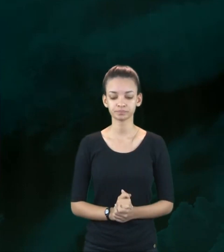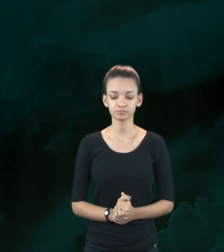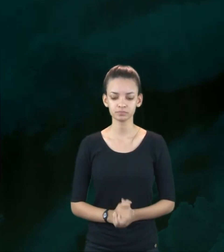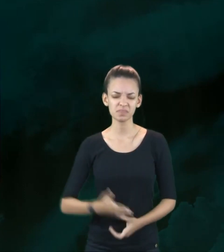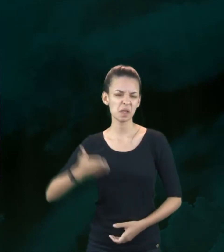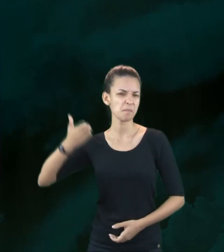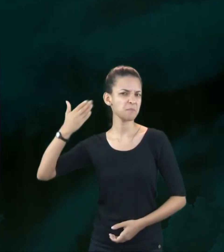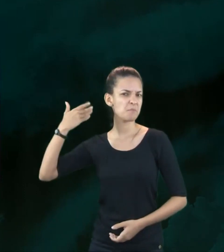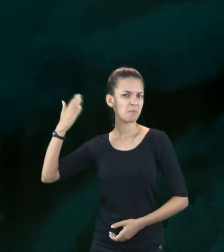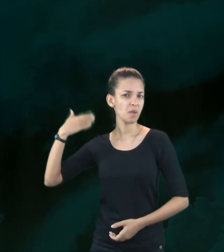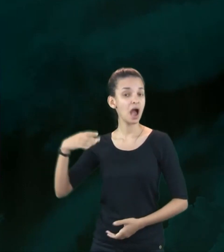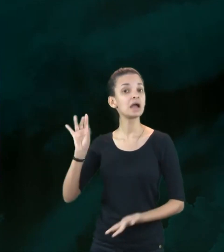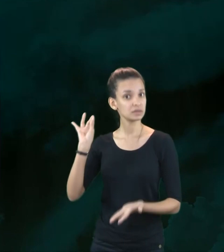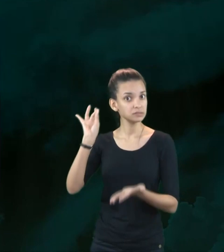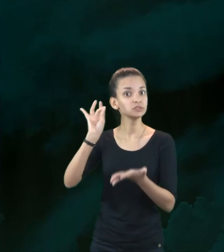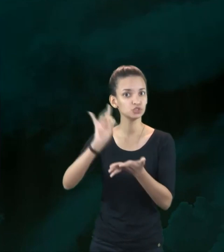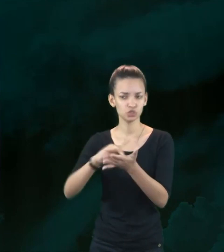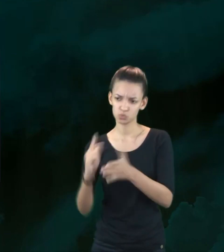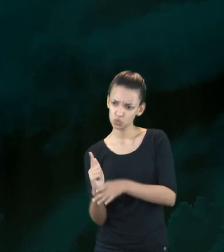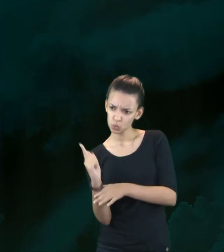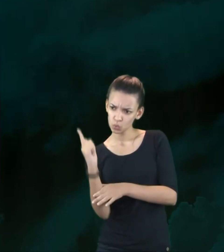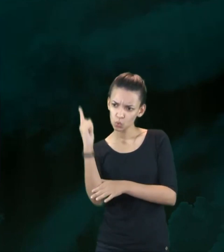havia gigantes na terra,